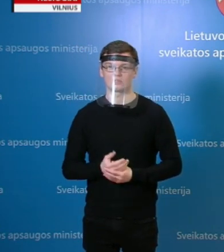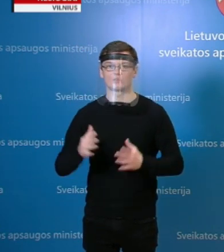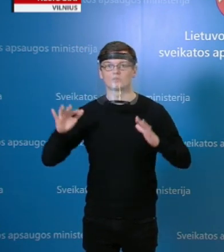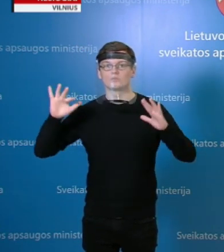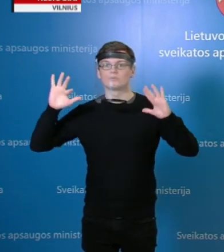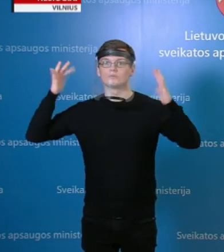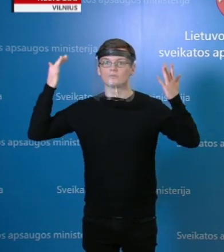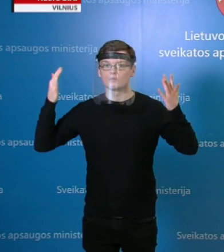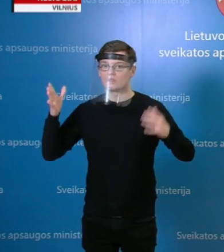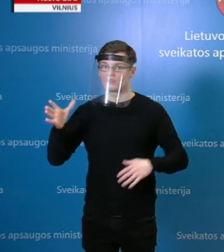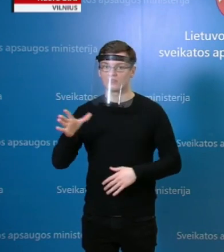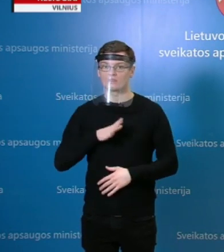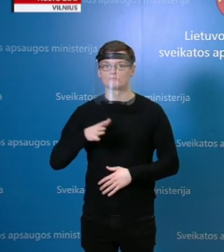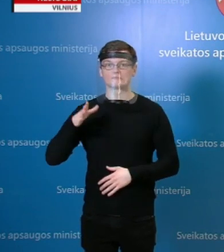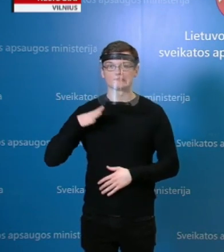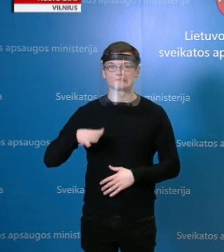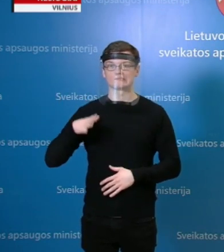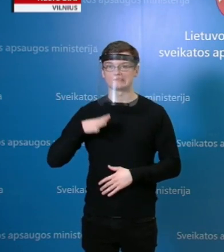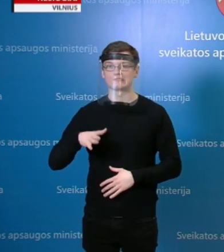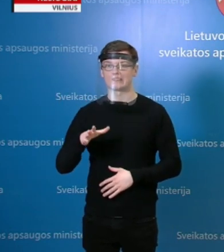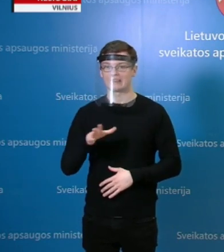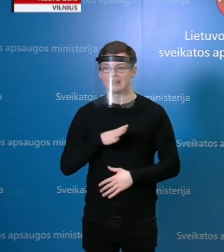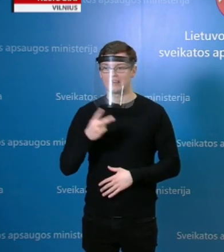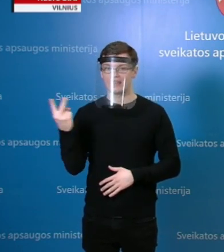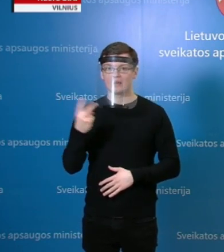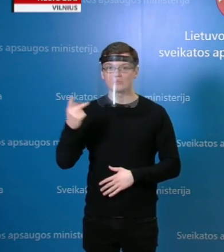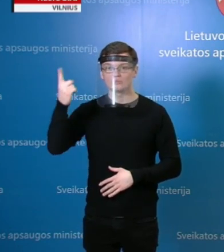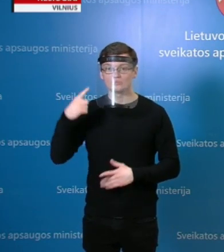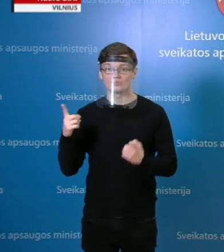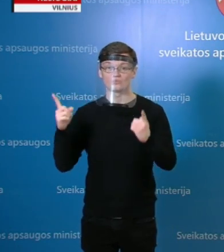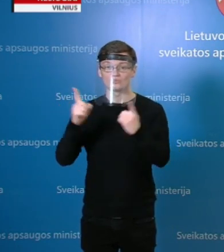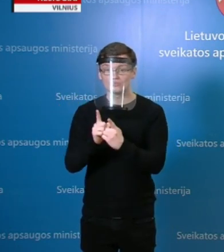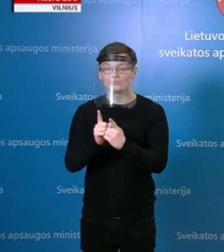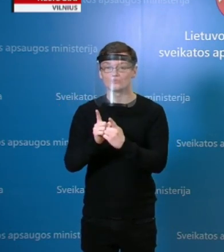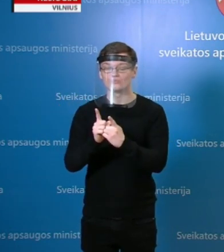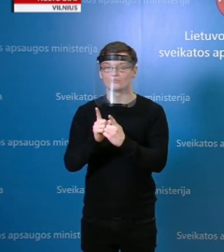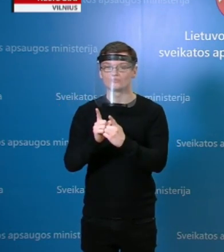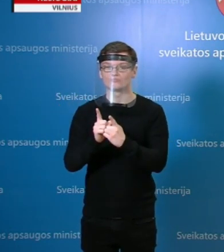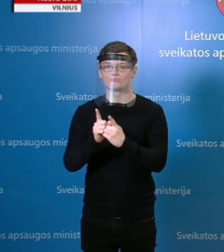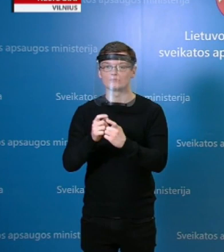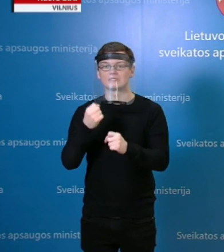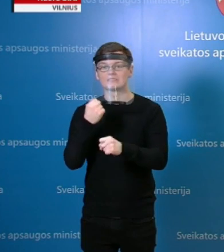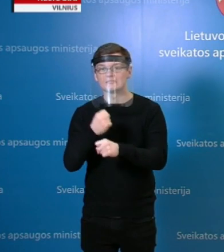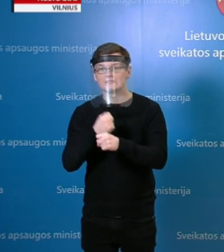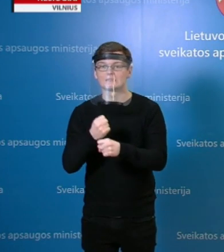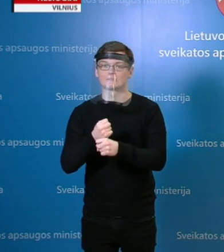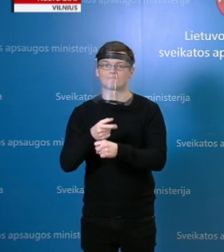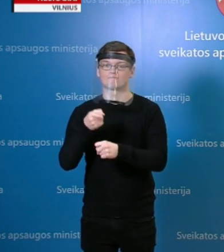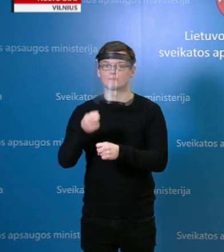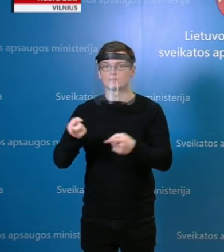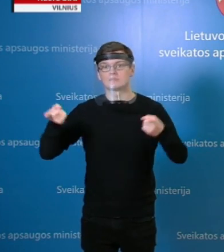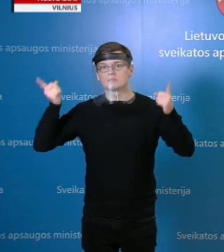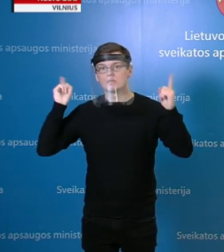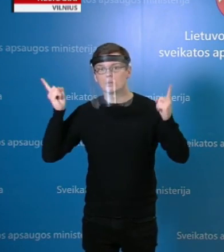visiškai negalim iškentėti ir viena ir kita pusė norim susitikti, tai bent jau darykim tą maksimaliai